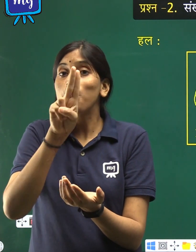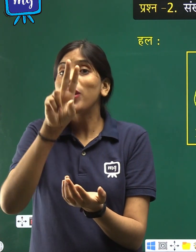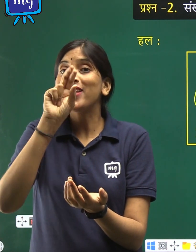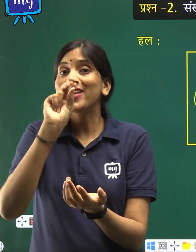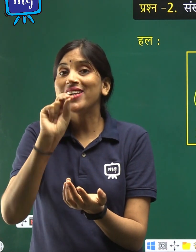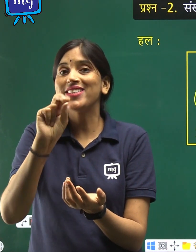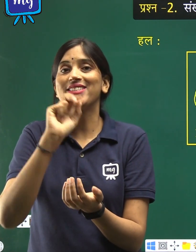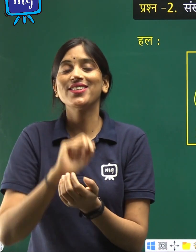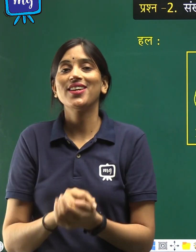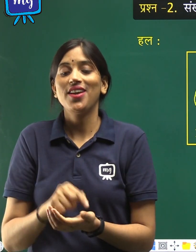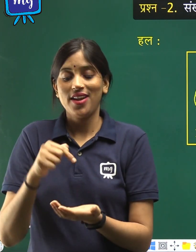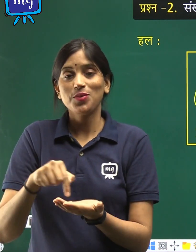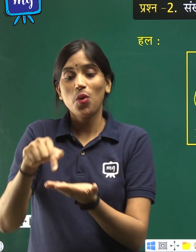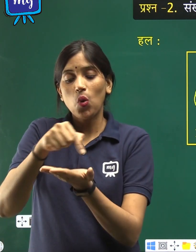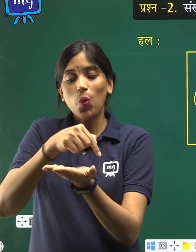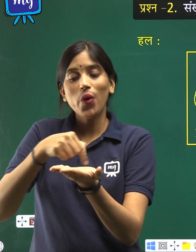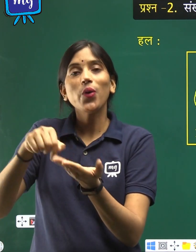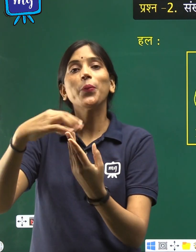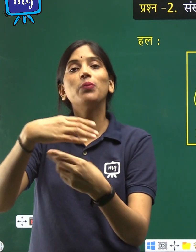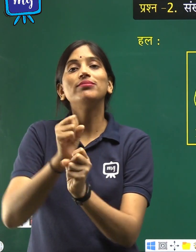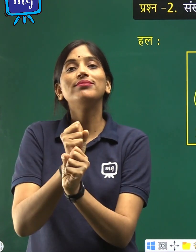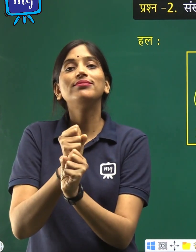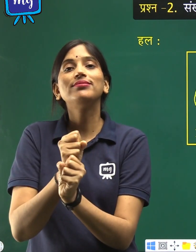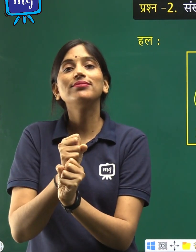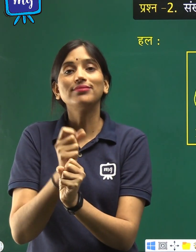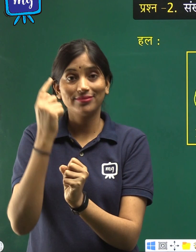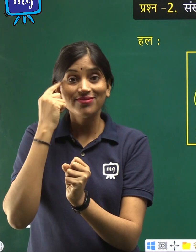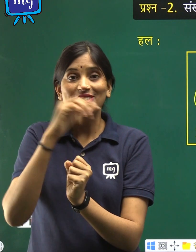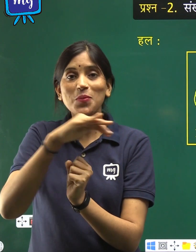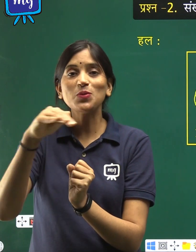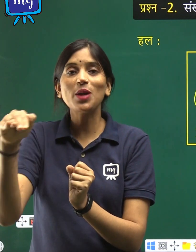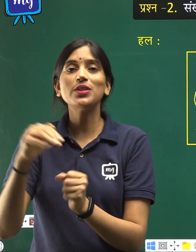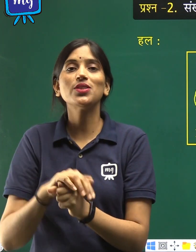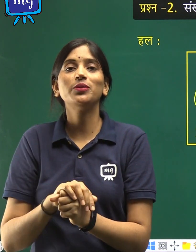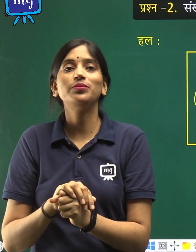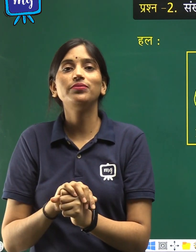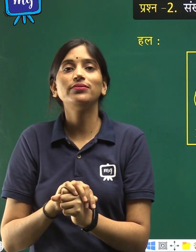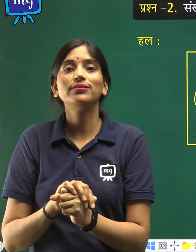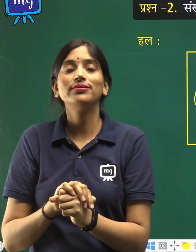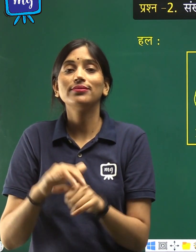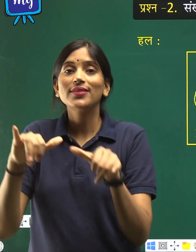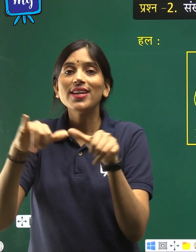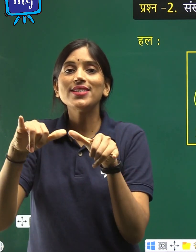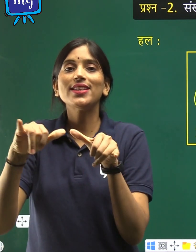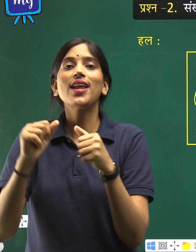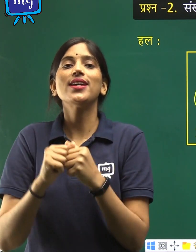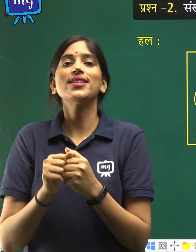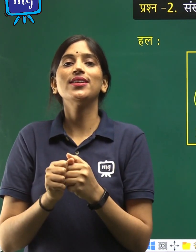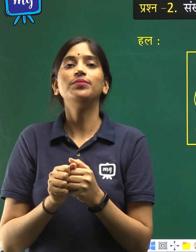20, इस पे भी हमने गोला बनाया। समझ में आया बच्चों? इसी तरह